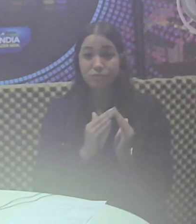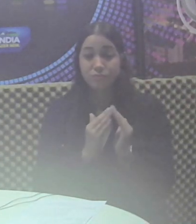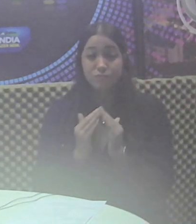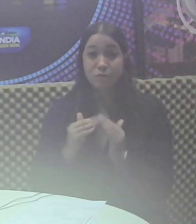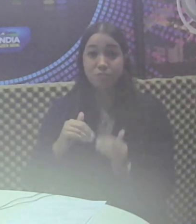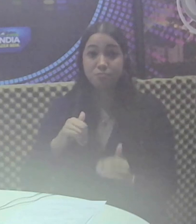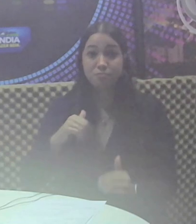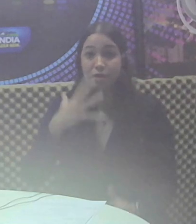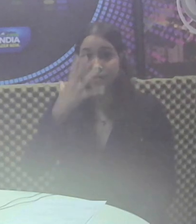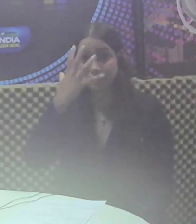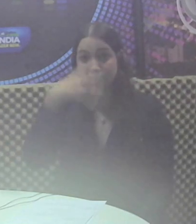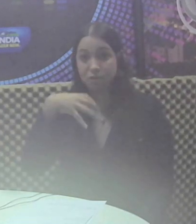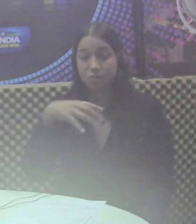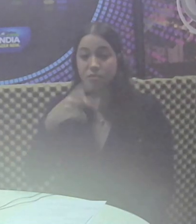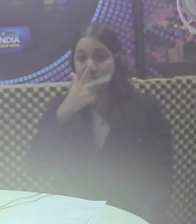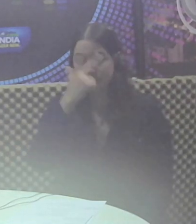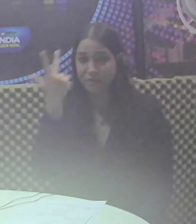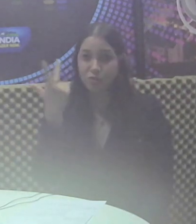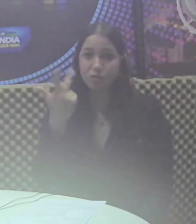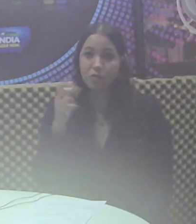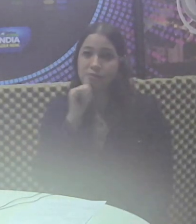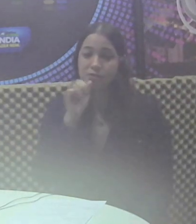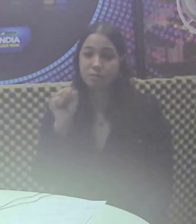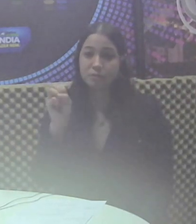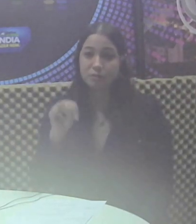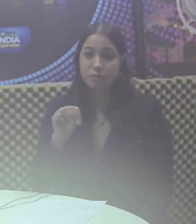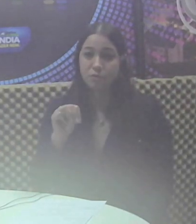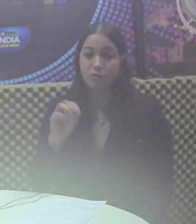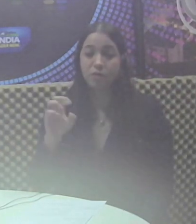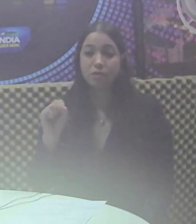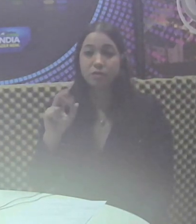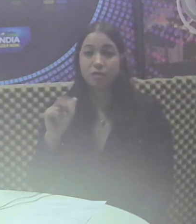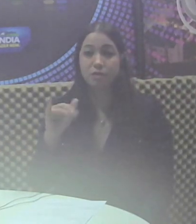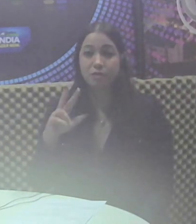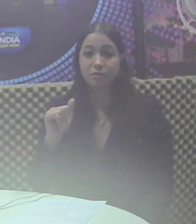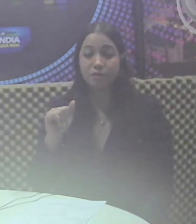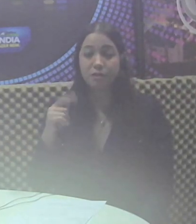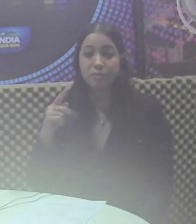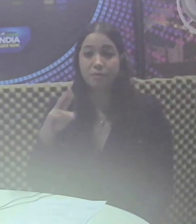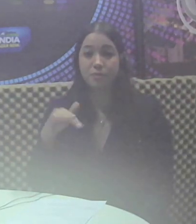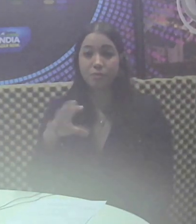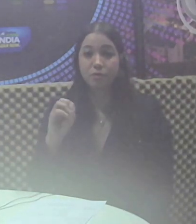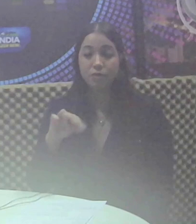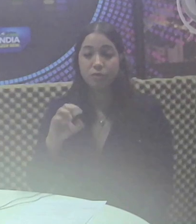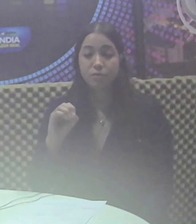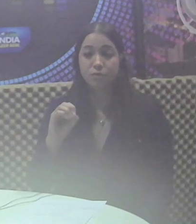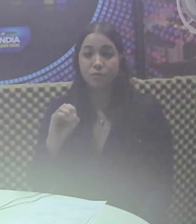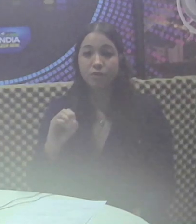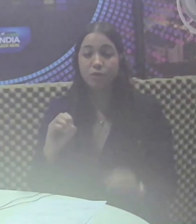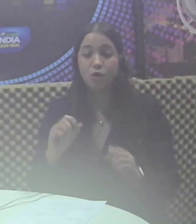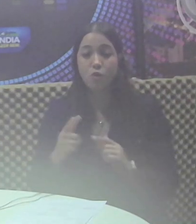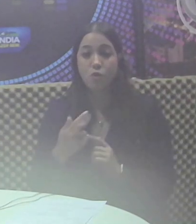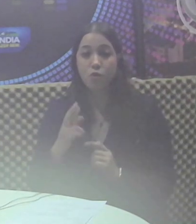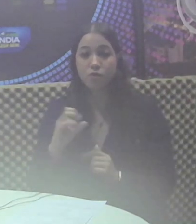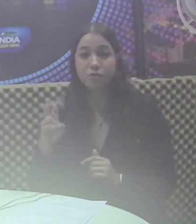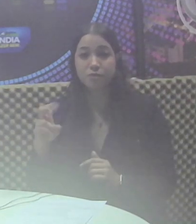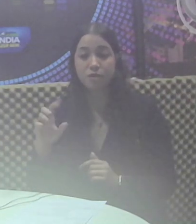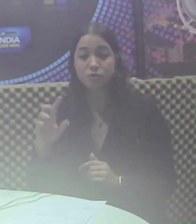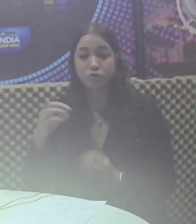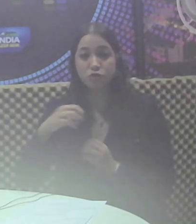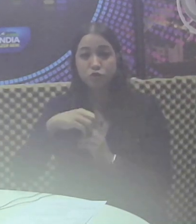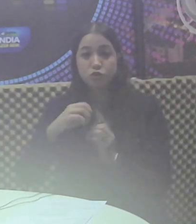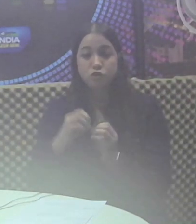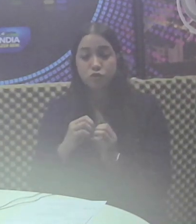maior concentração, como Santa Mônica, Saraiva, Patrimônio, Aclimação, Roosevelt, Shopping Park,